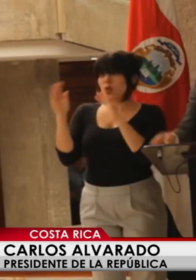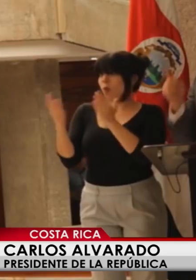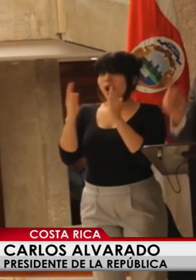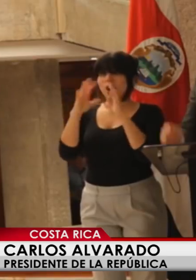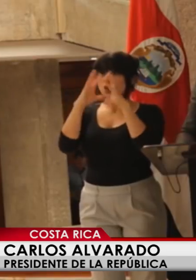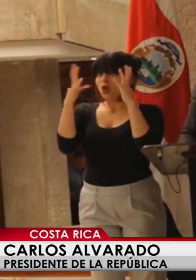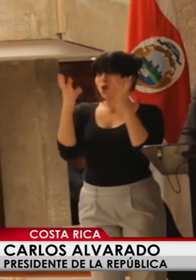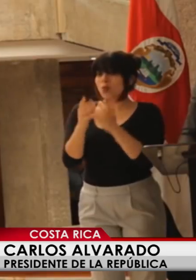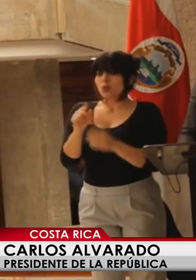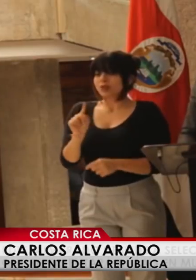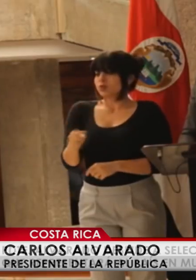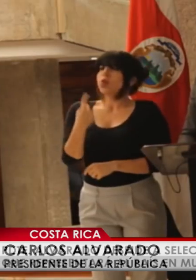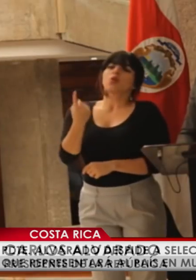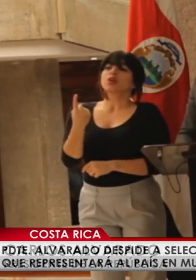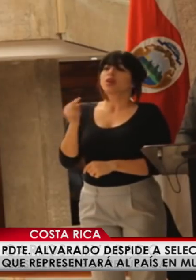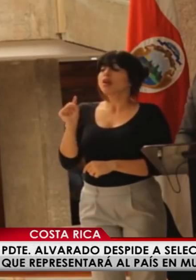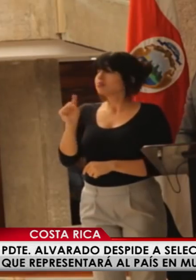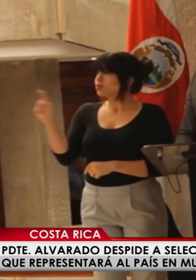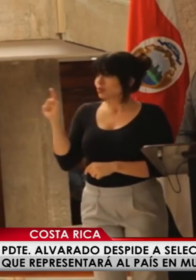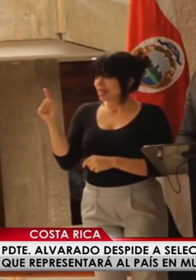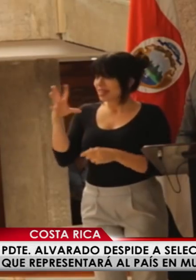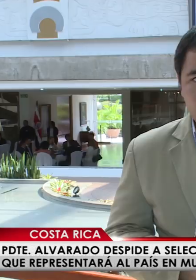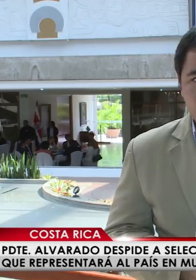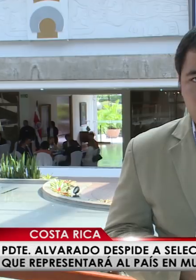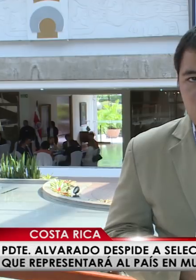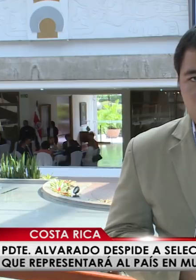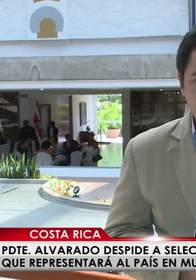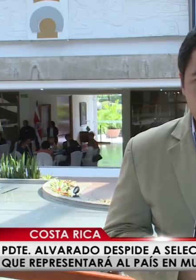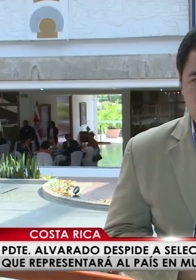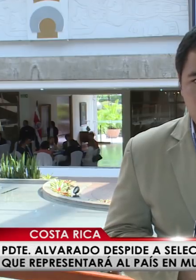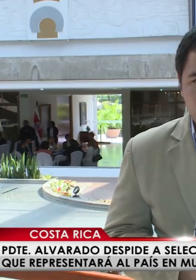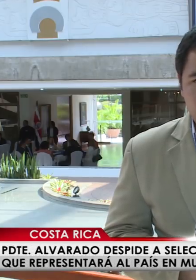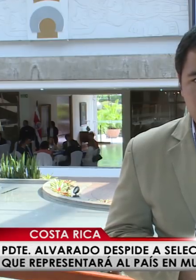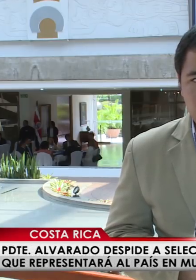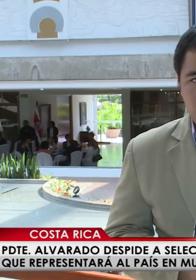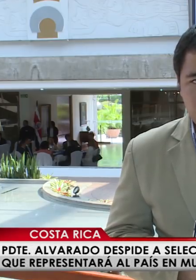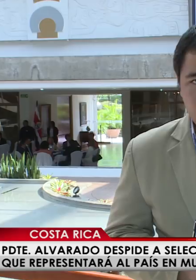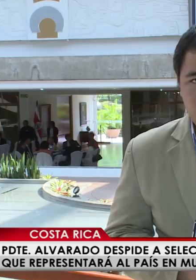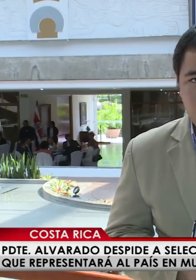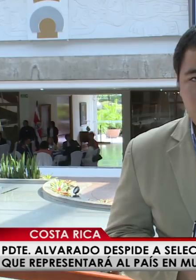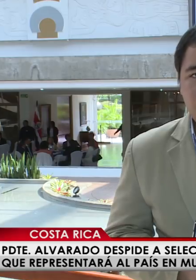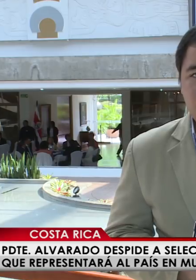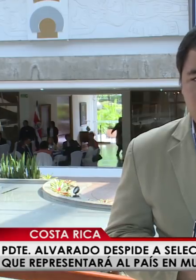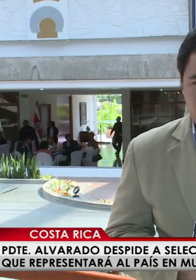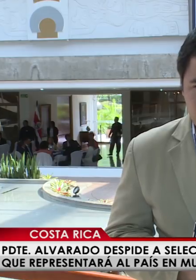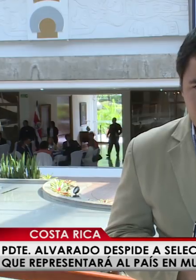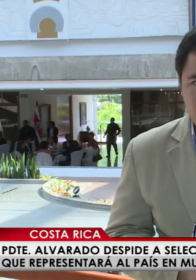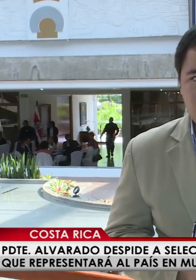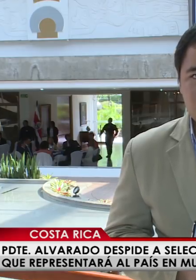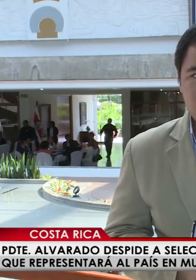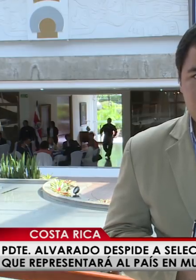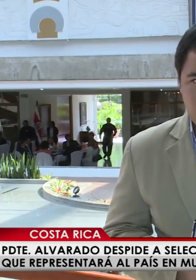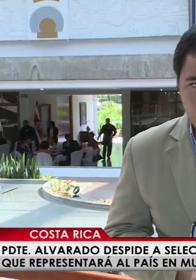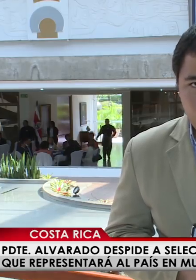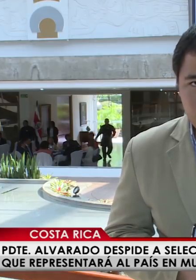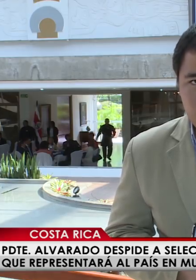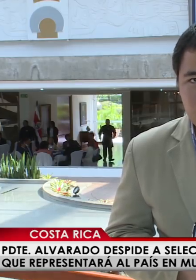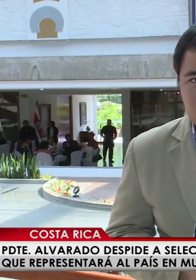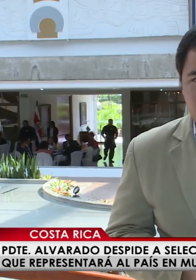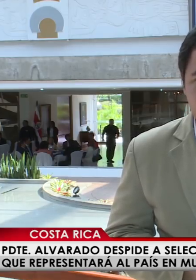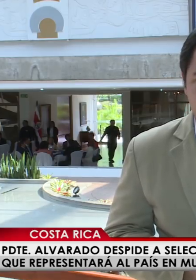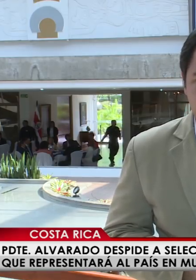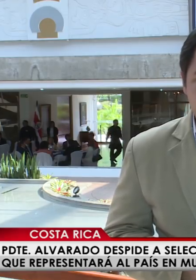mundo, que es única. Y ustedes son parte de eso. Uno que no estuvo en este homenaje, pero que sí